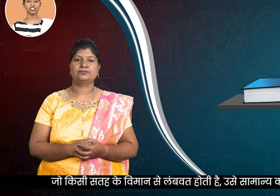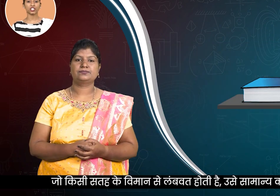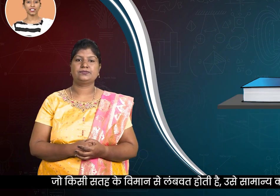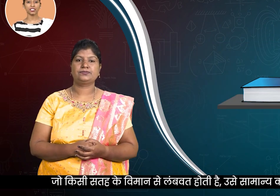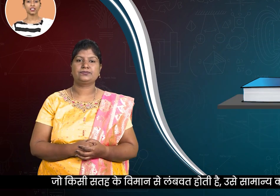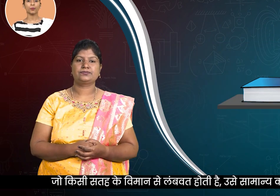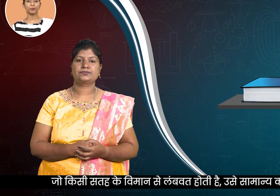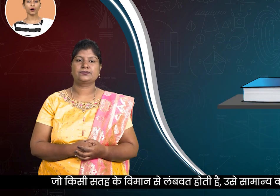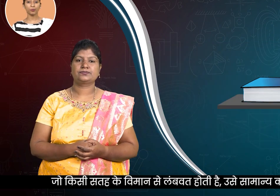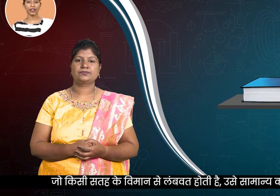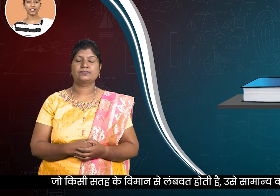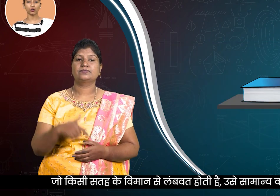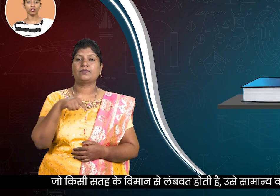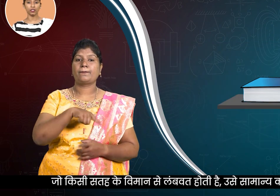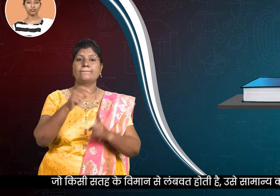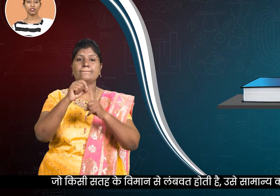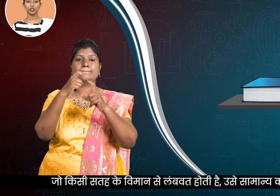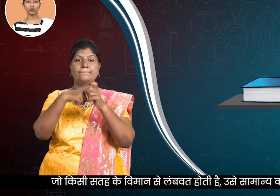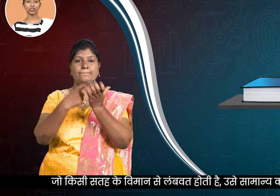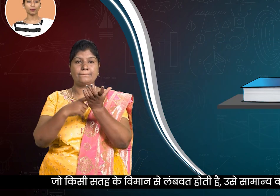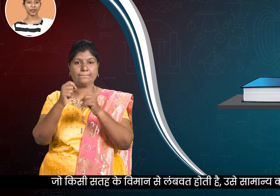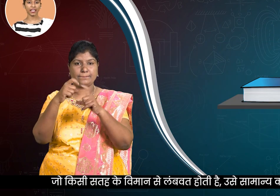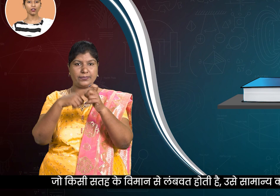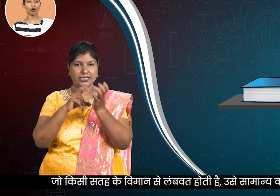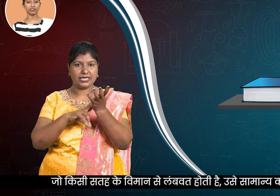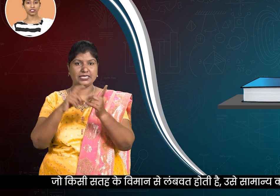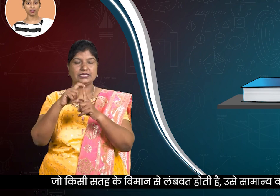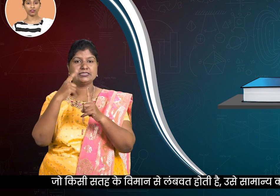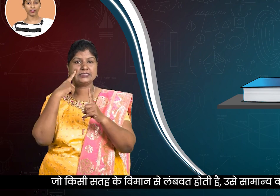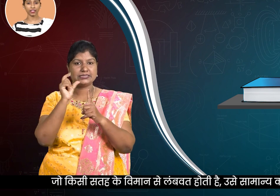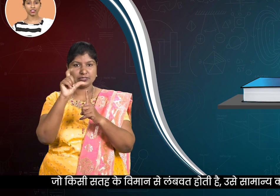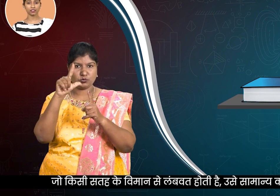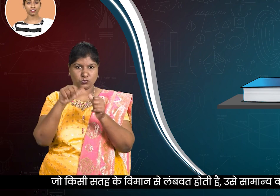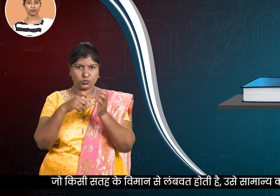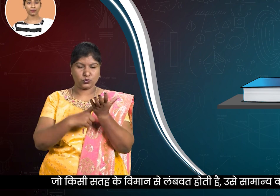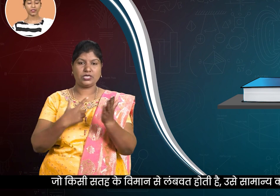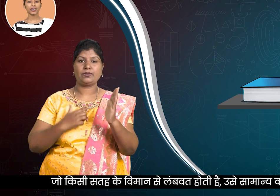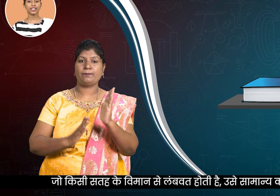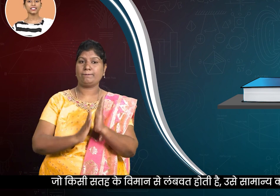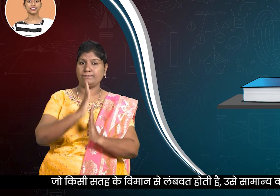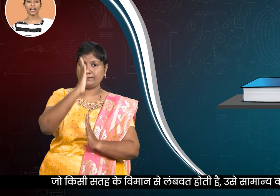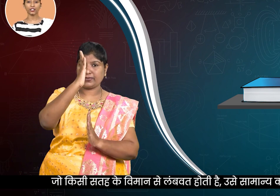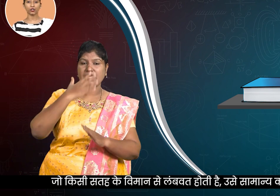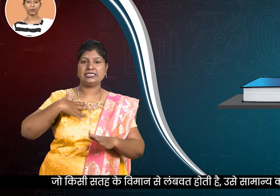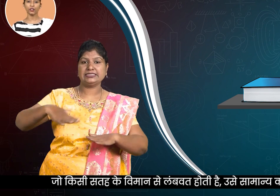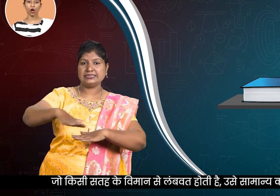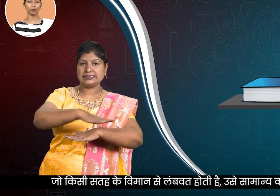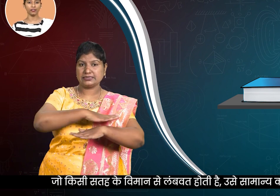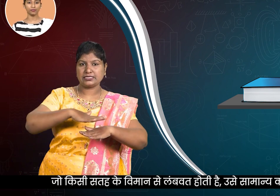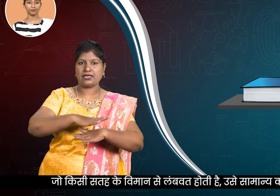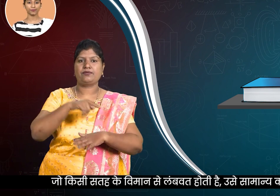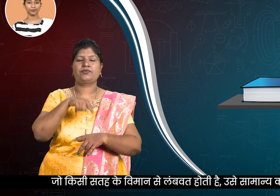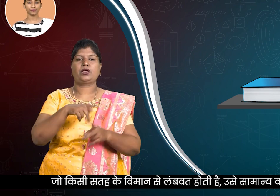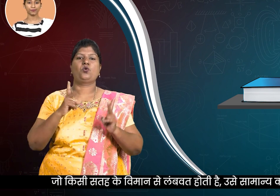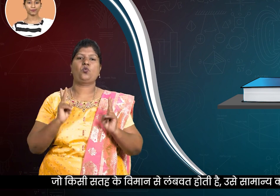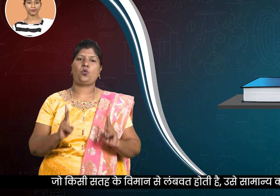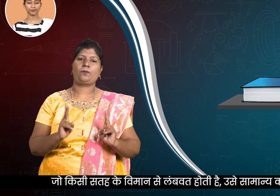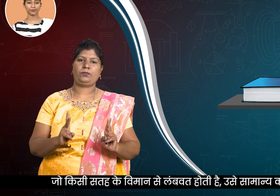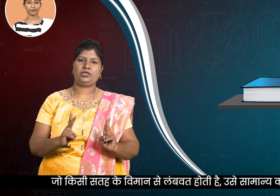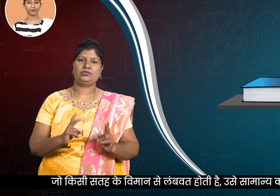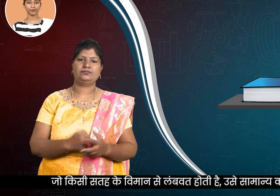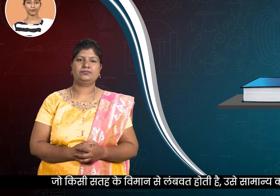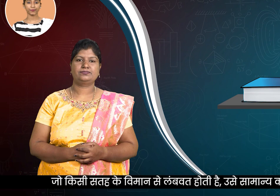जो किसी सतह के विमान से लंबवत होती है, उसे सामान्य कहा जाता है।